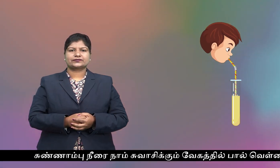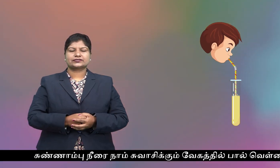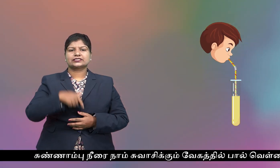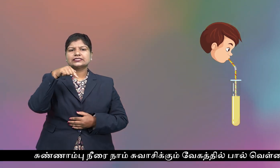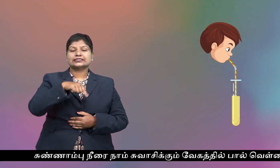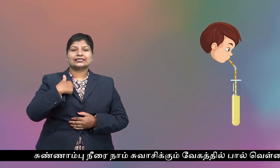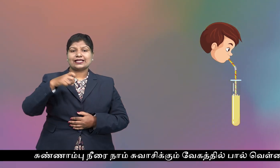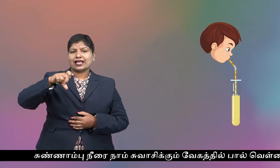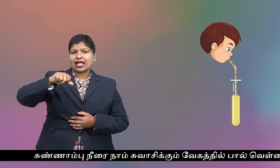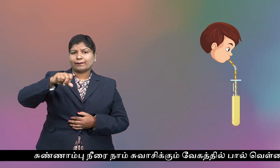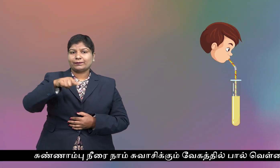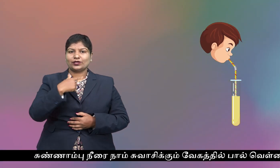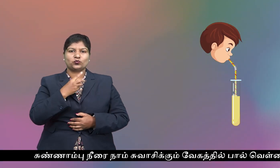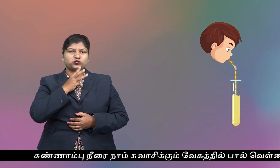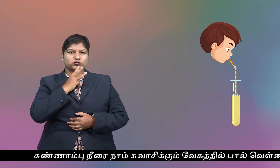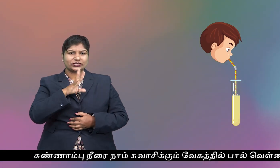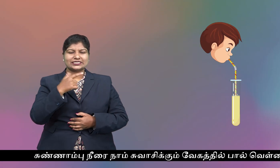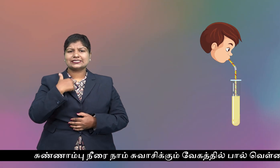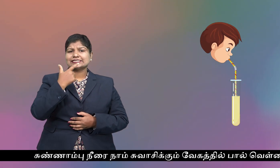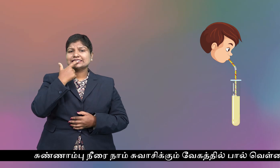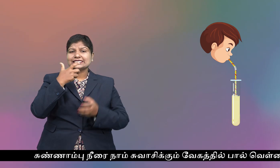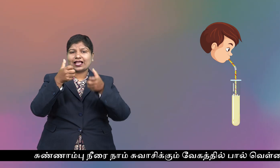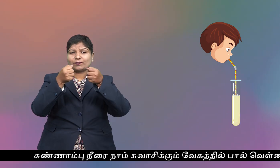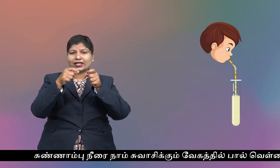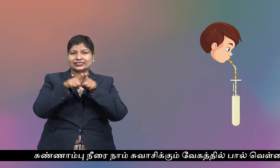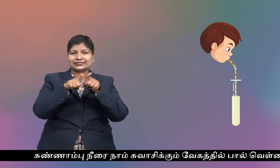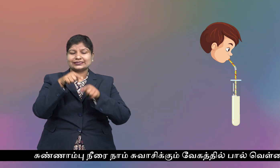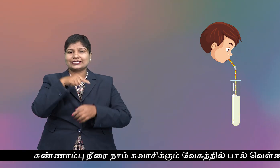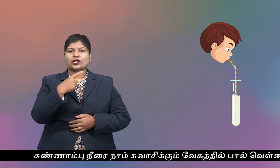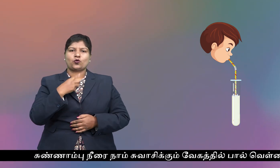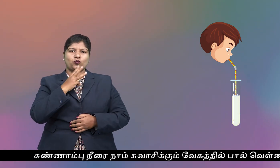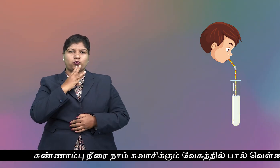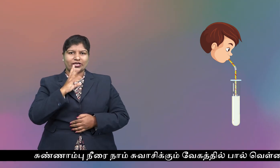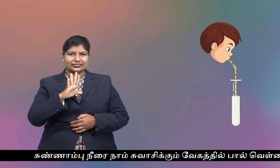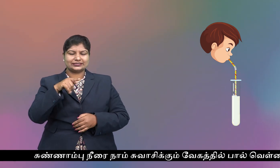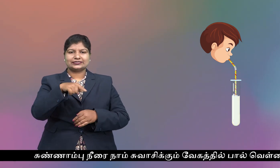சுண்ணாம்பு நீரை நாம் சுவாசிக்கும் வேகத்தில் பால் வெள்ளையாக மாறியது.